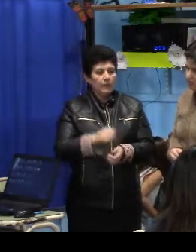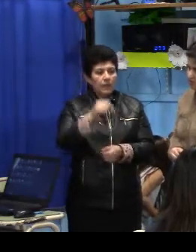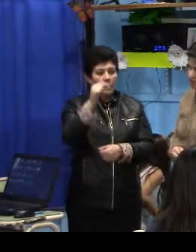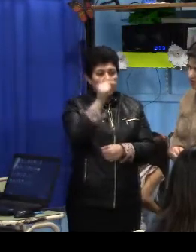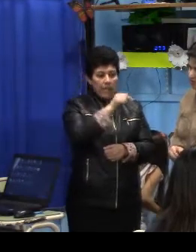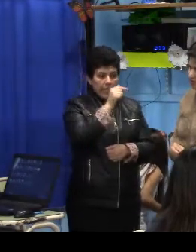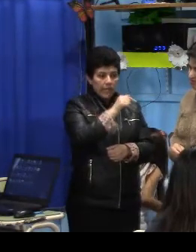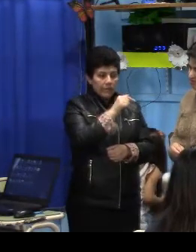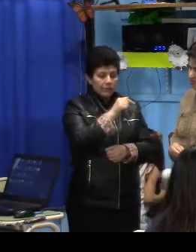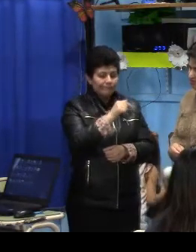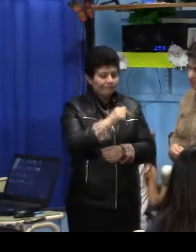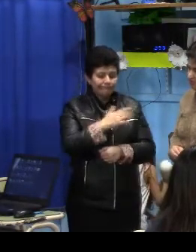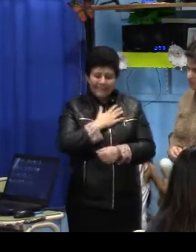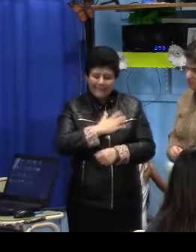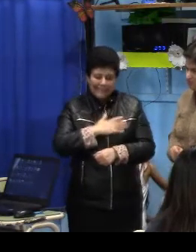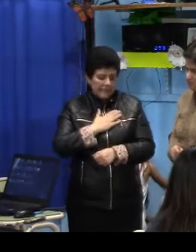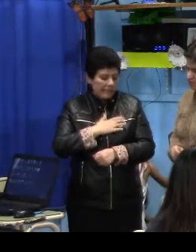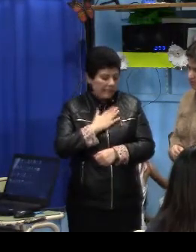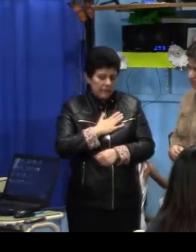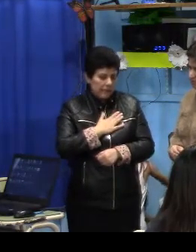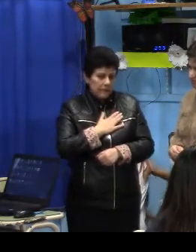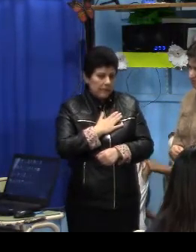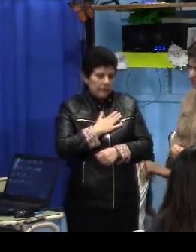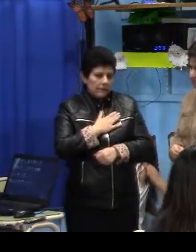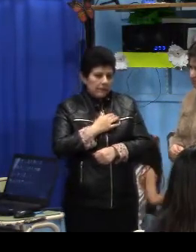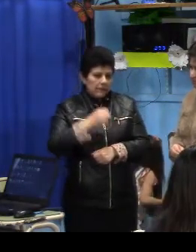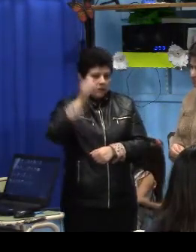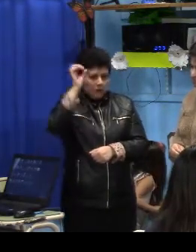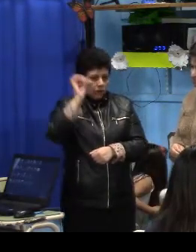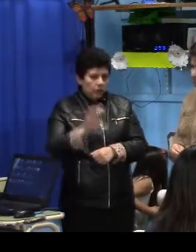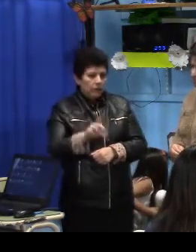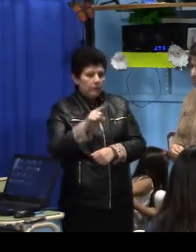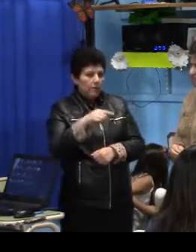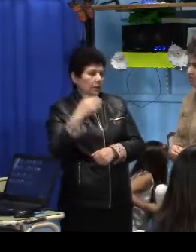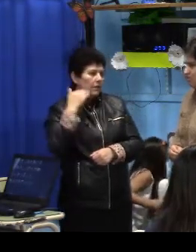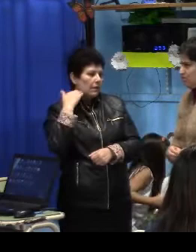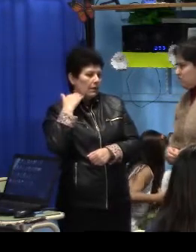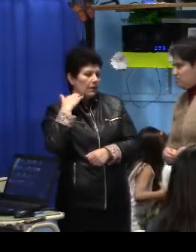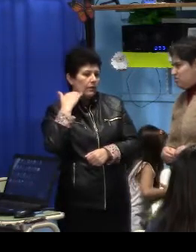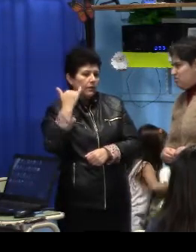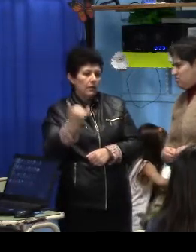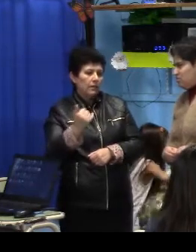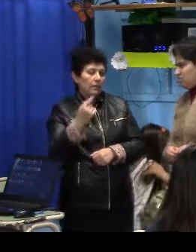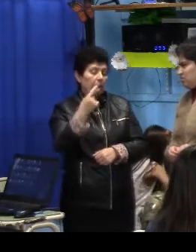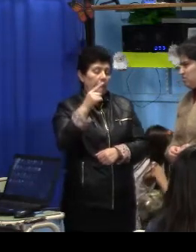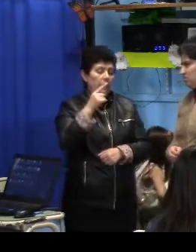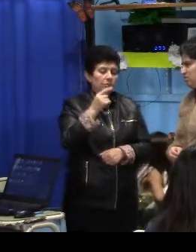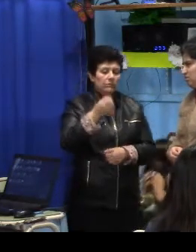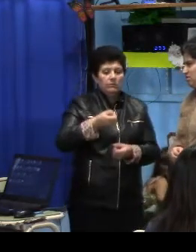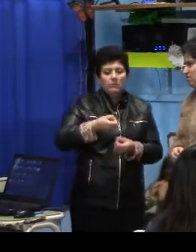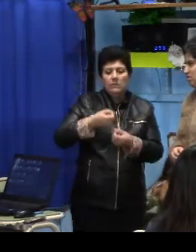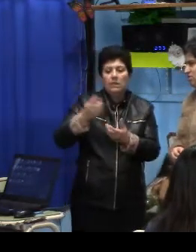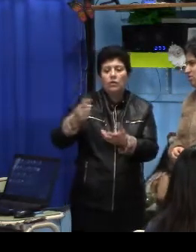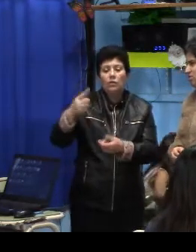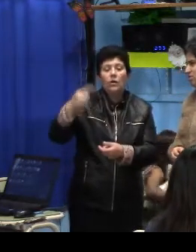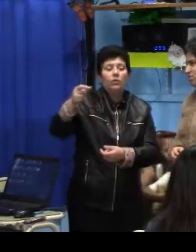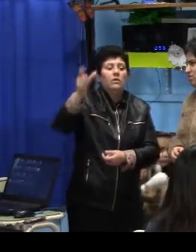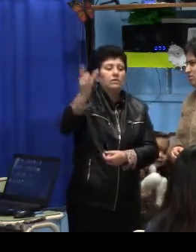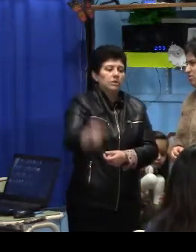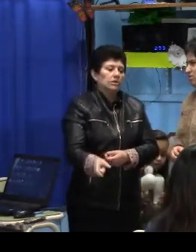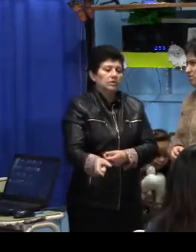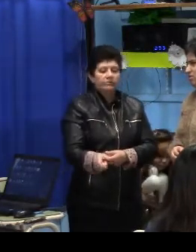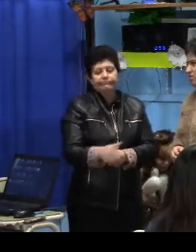que ella lamenta, porque fue el único libro de Elena de Juárez que pudo leer. Pero el prestarlo se